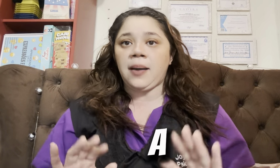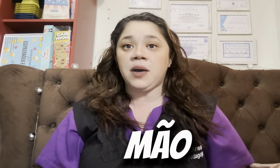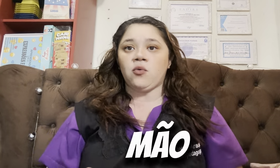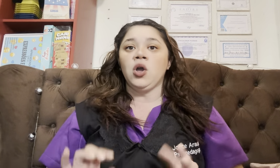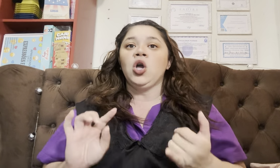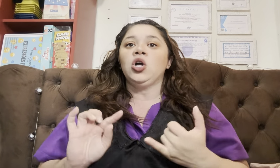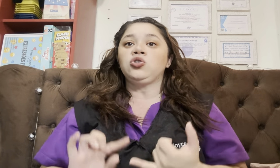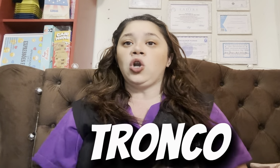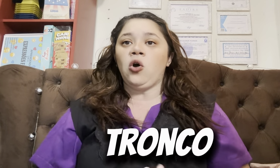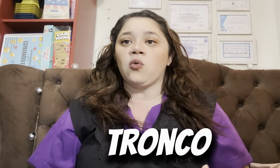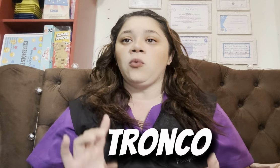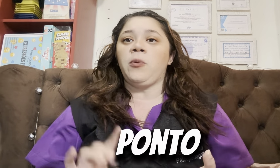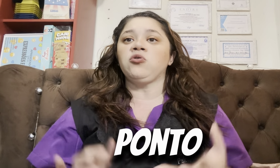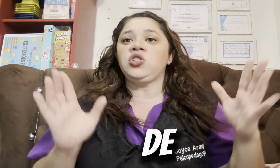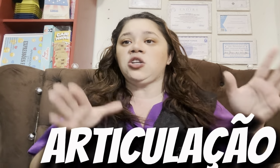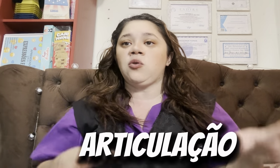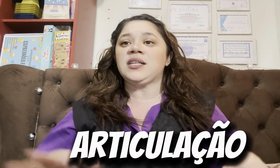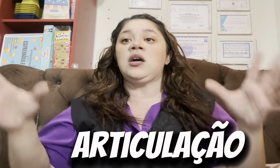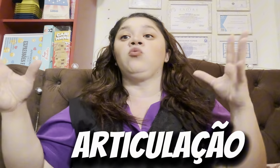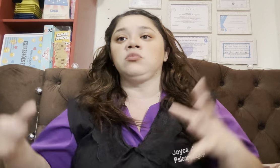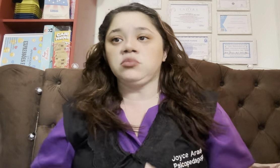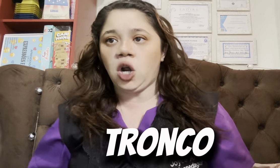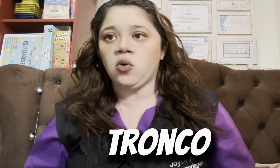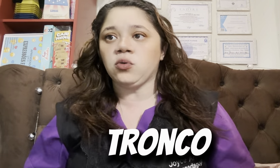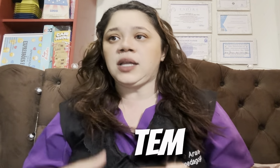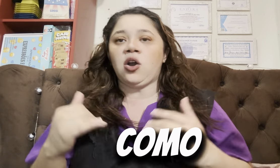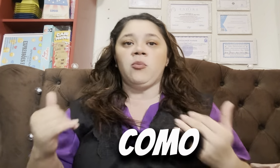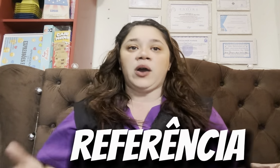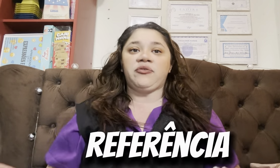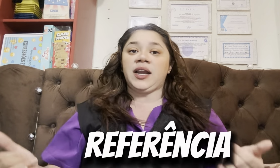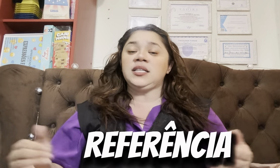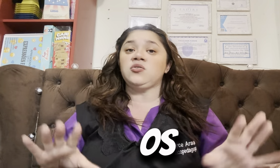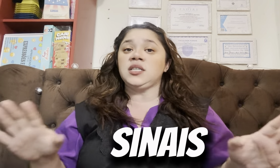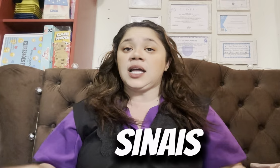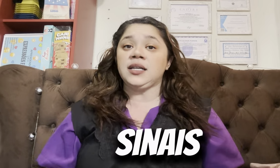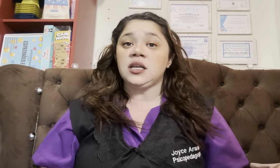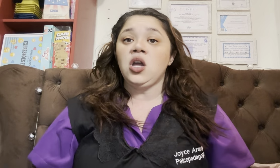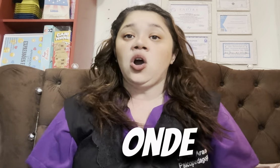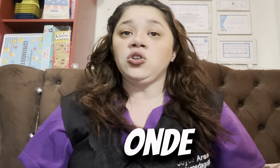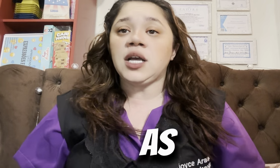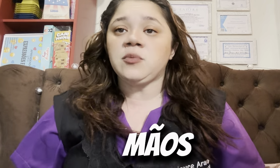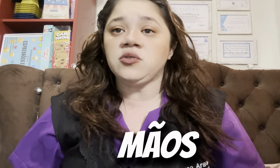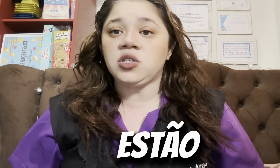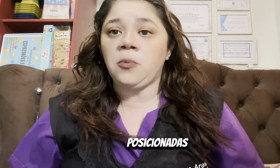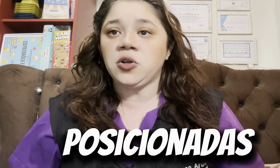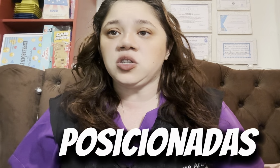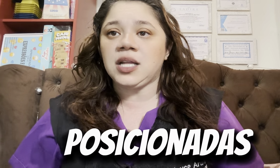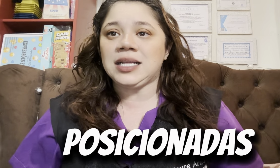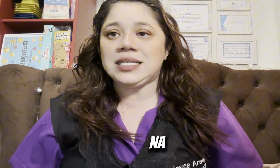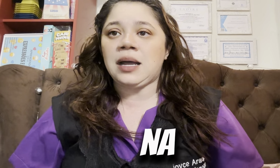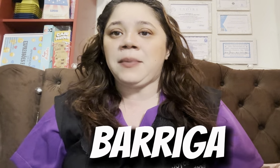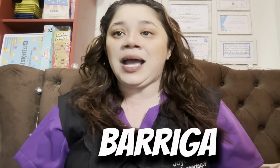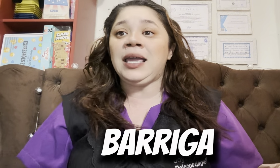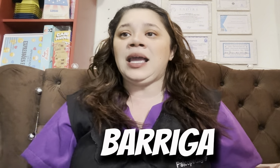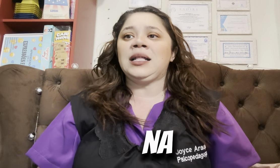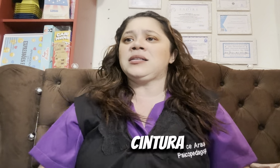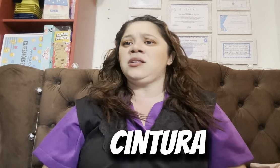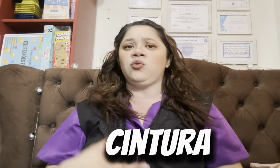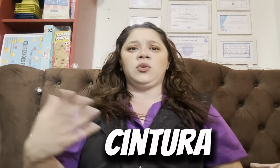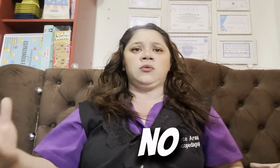mão. Tronco, ponto de articulação, tronco, tem como referência os sinais onde as mãos estão posicionadas na barriga, na cintura, no